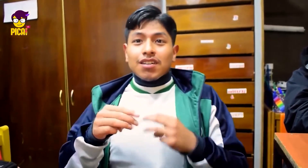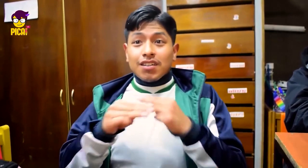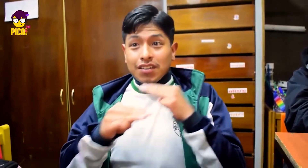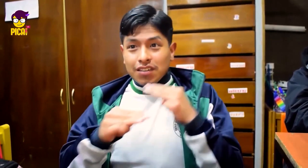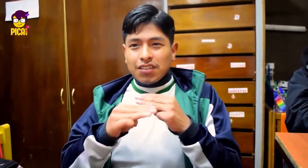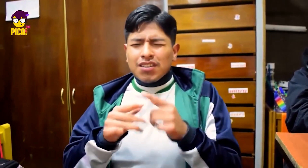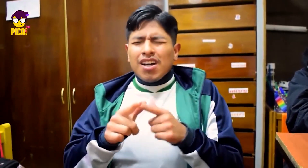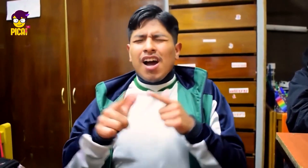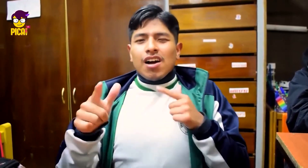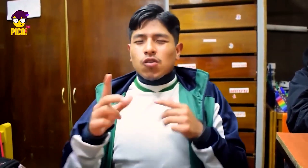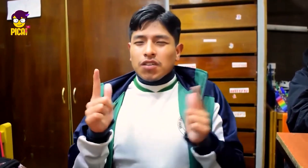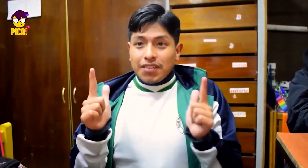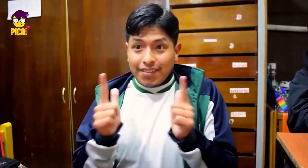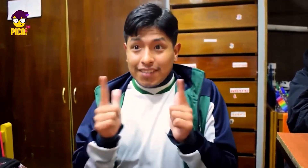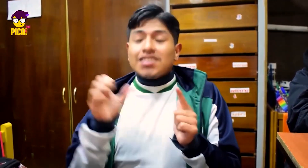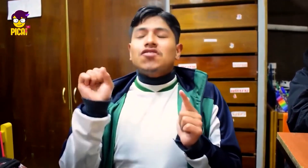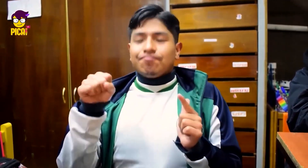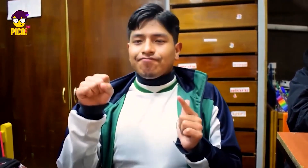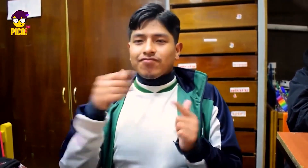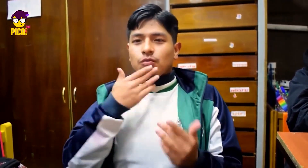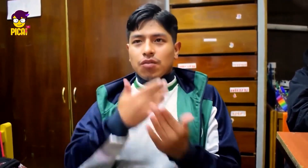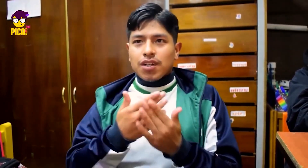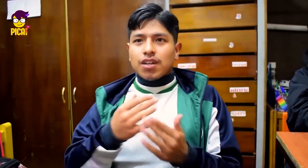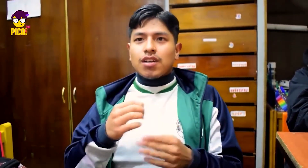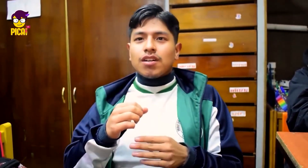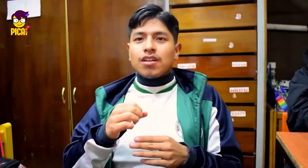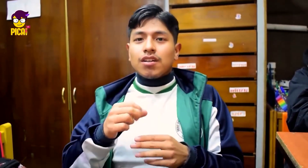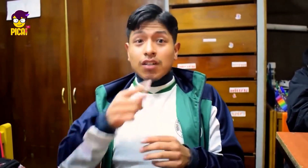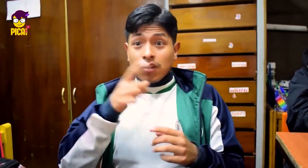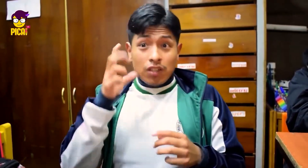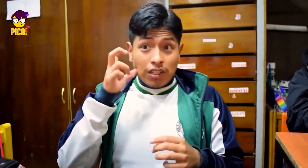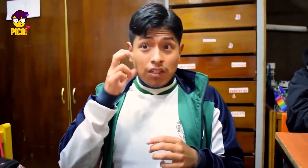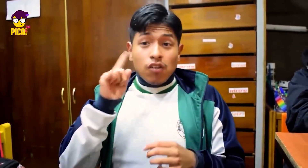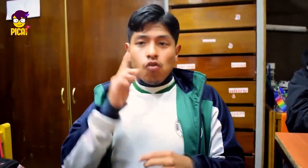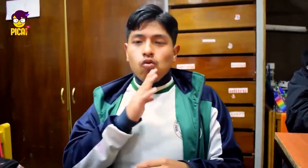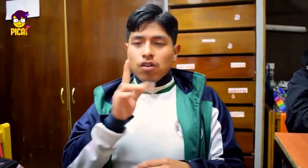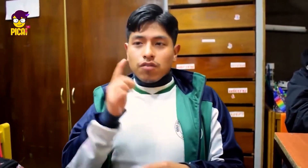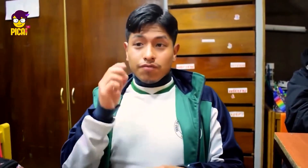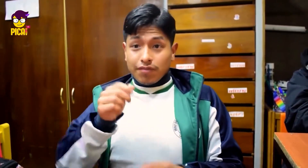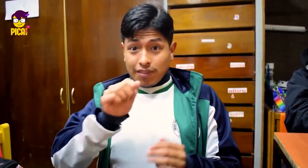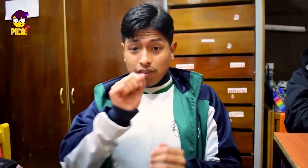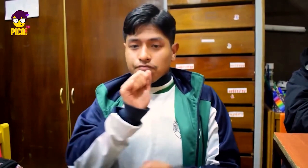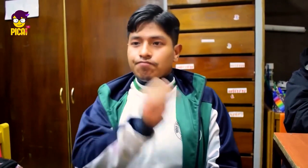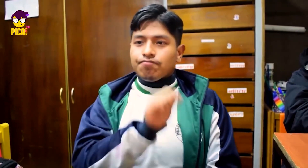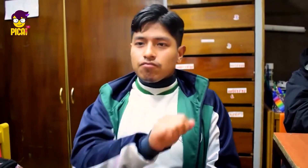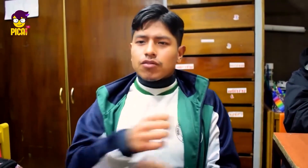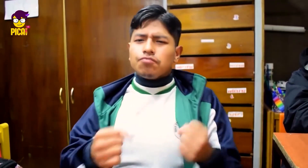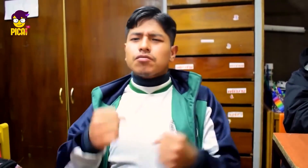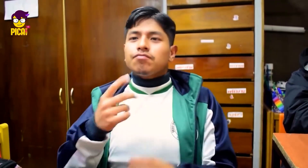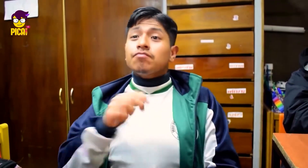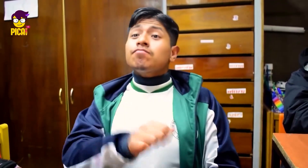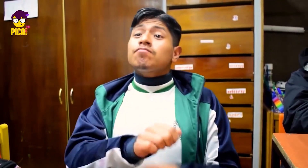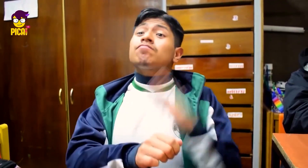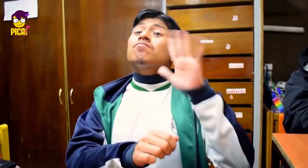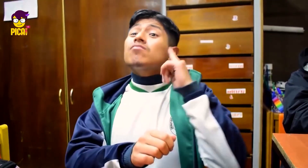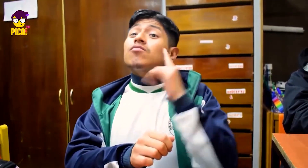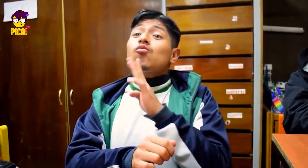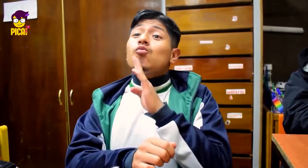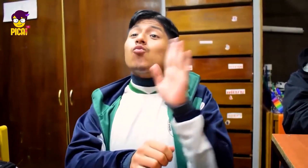quiero bajar, ¿no? O si el lugar es muy pequeño no llego a poder tocarlo para